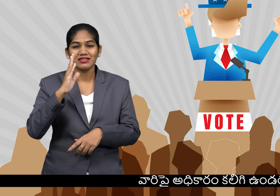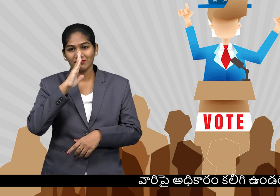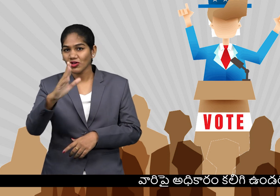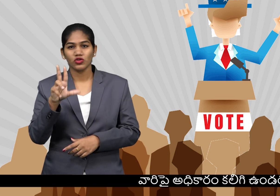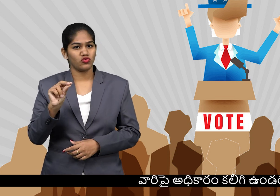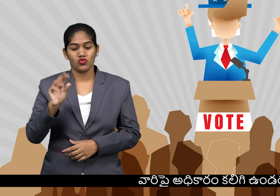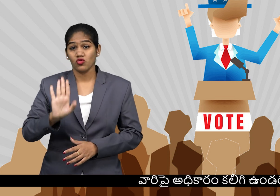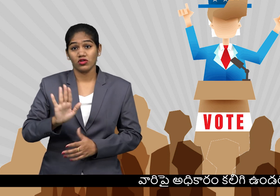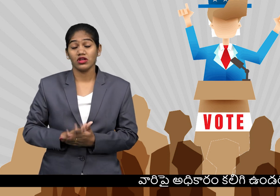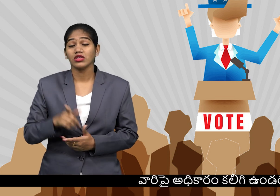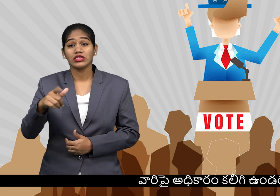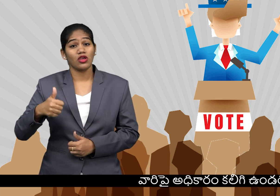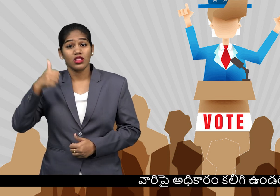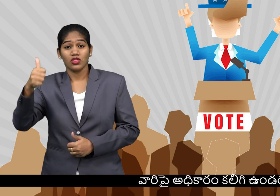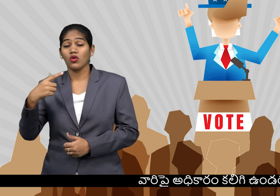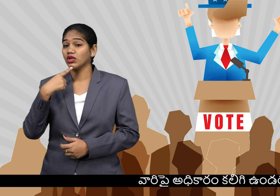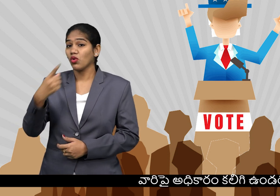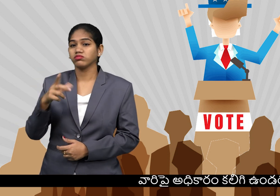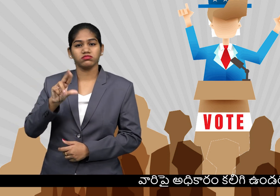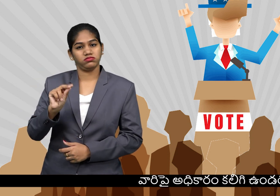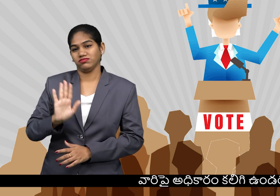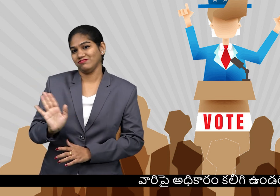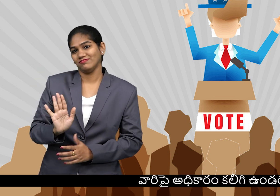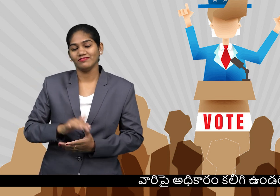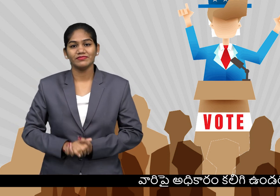వారిపై అధికారం కలిగి ఉండరు.